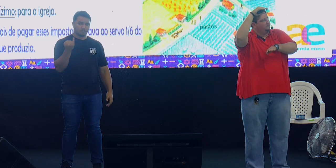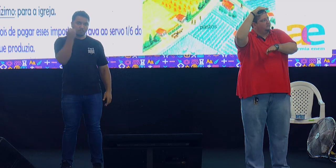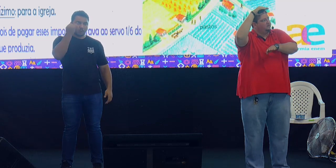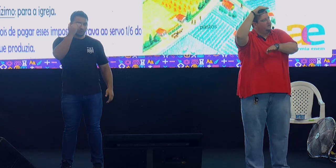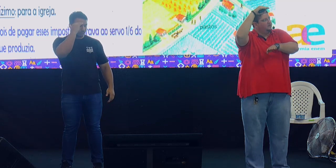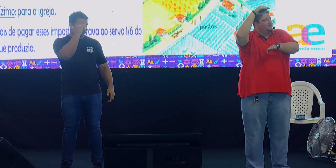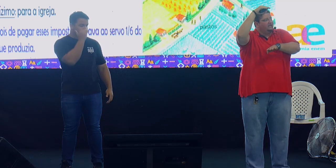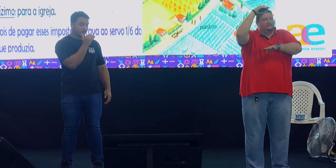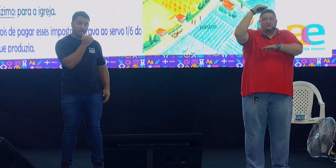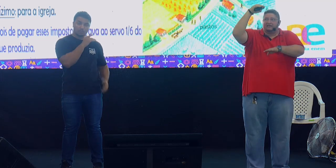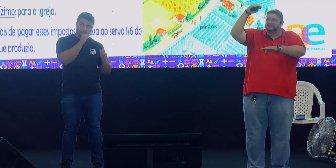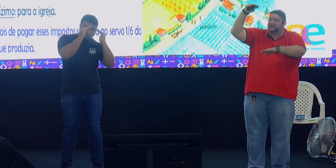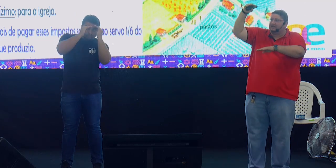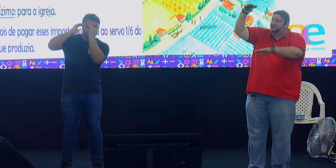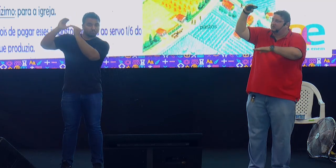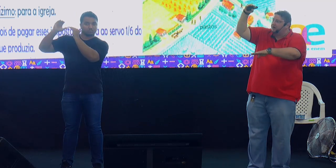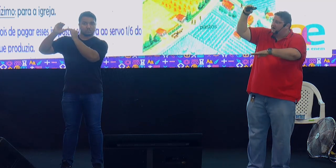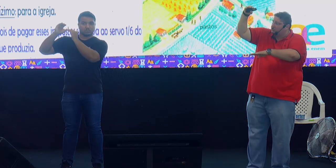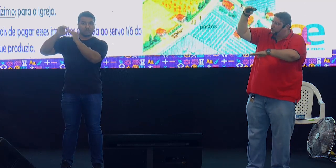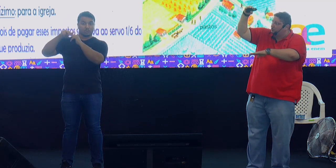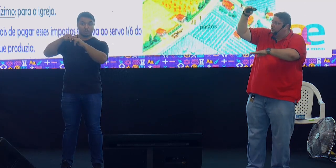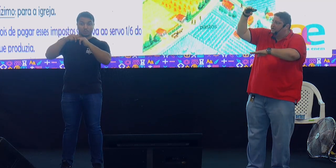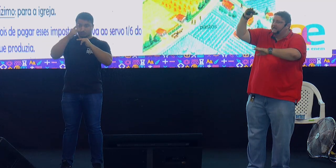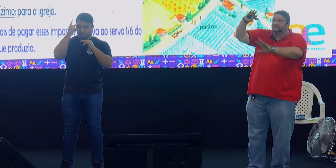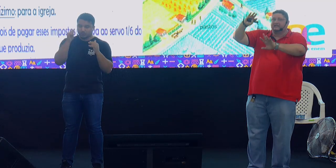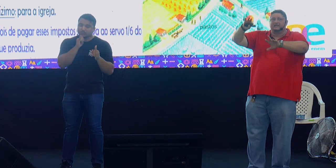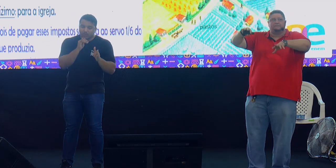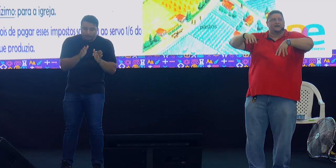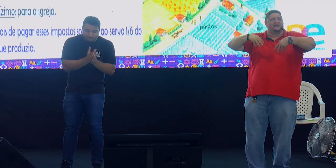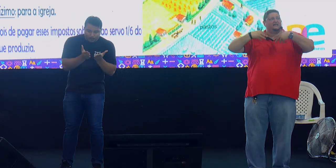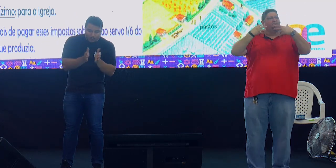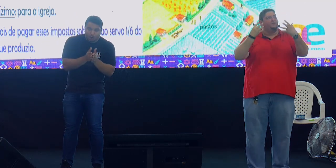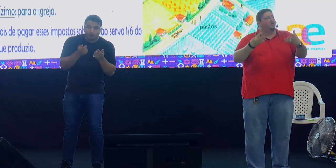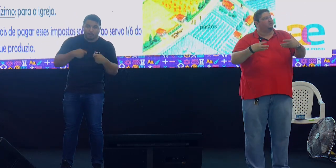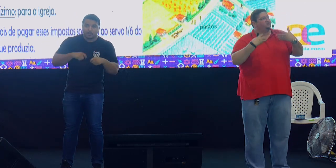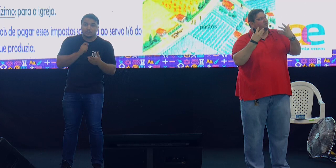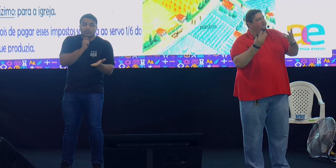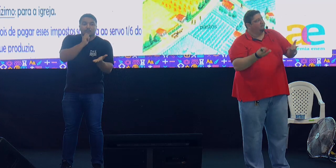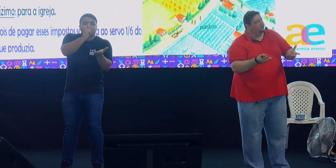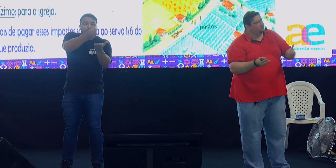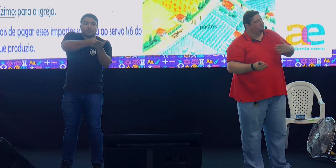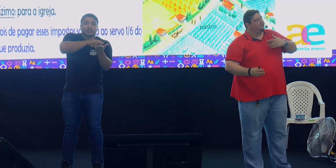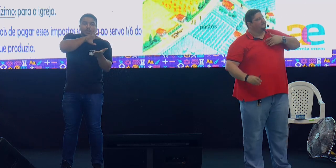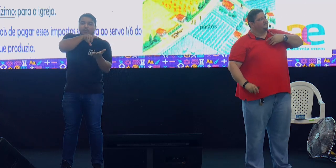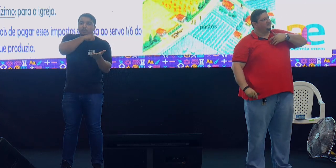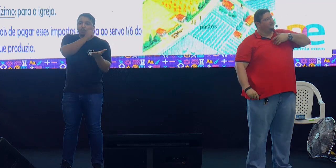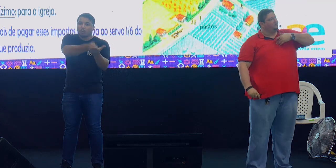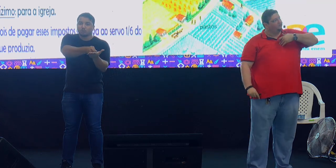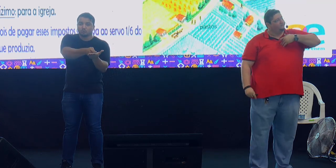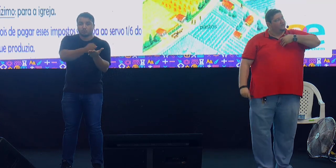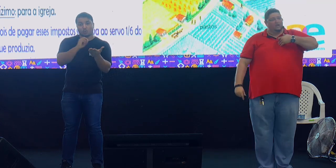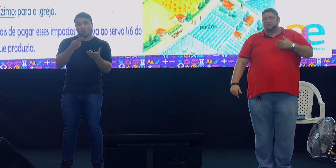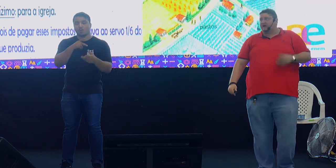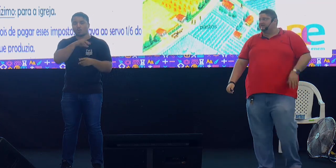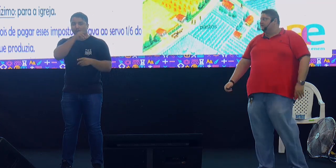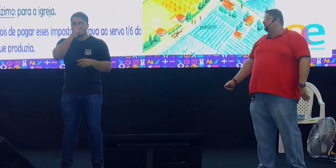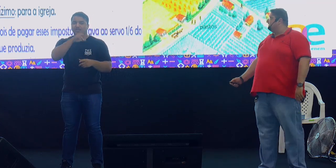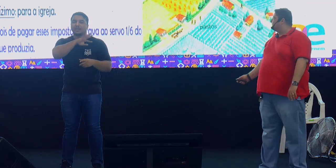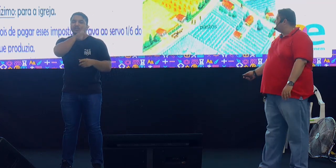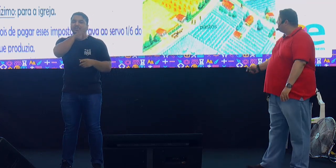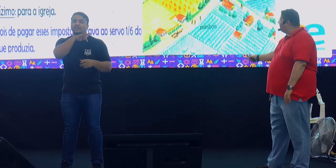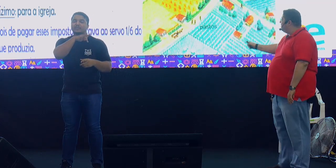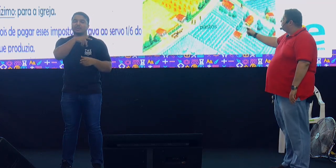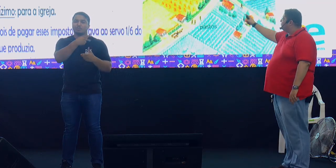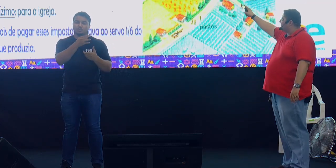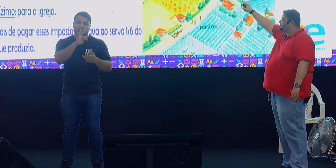outro. Então esse daqui de baixo, ele tem que pagar impostos ou tributos para o seu senhor. Quais são